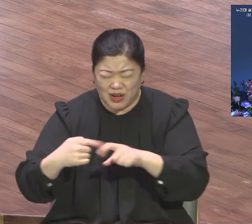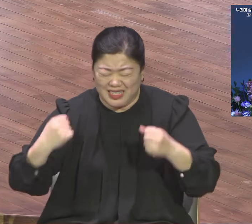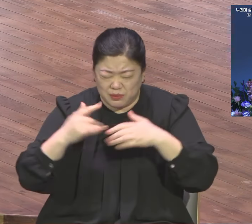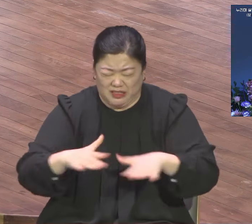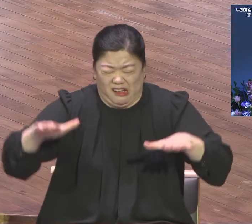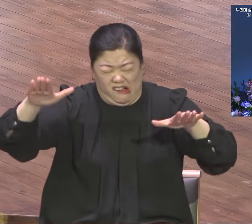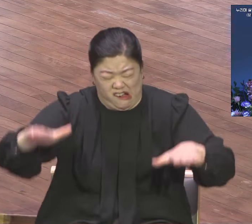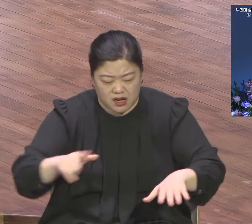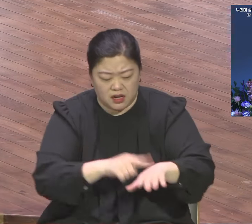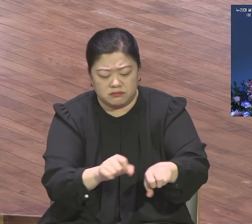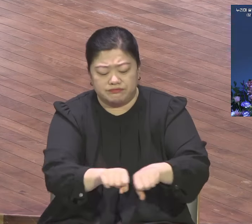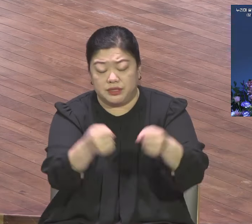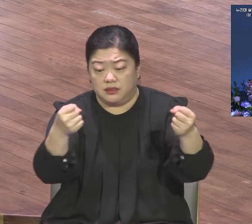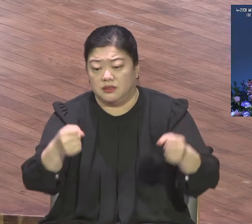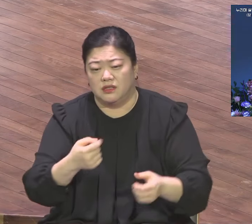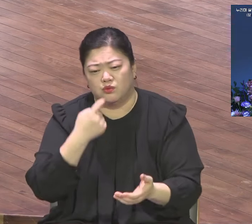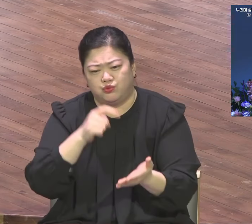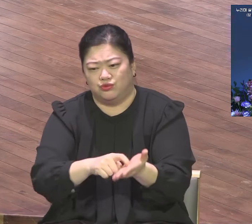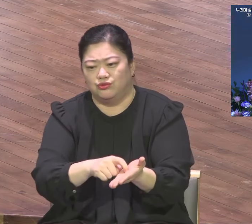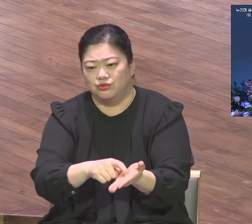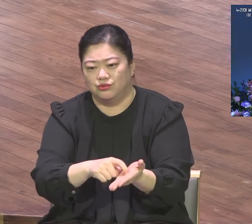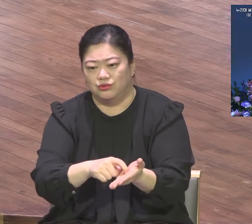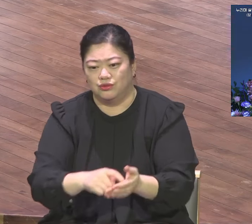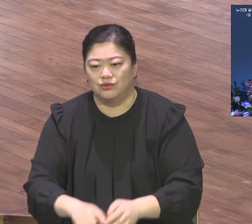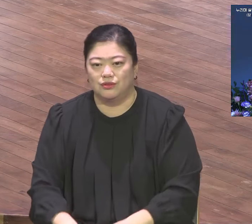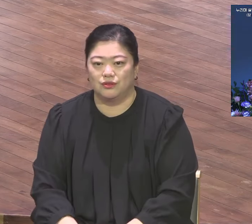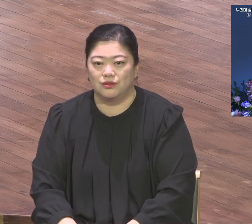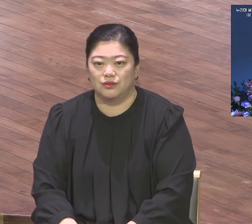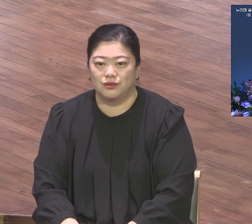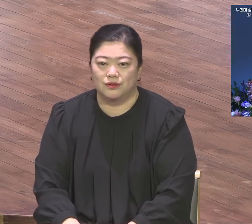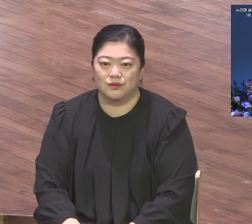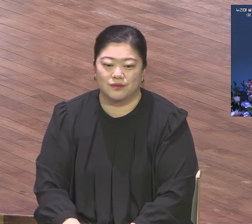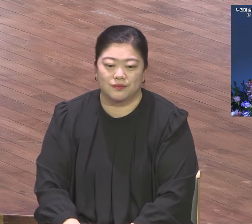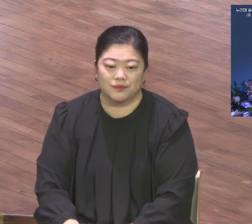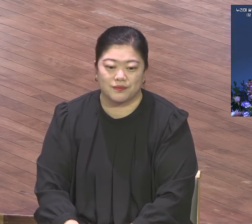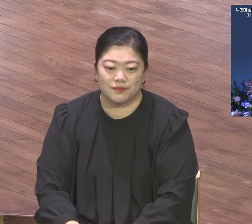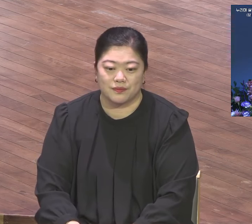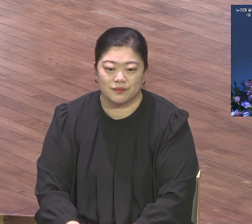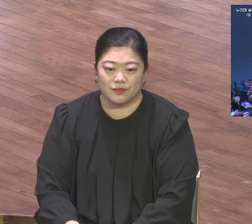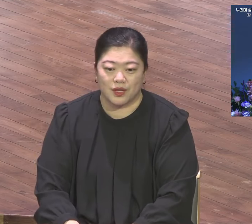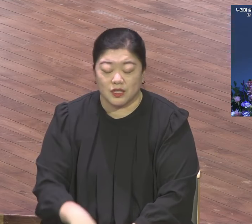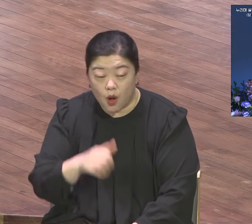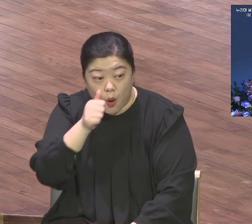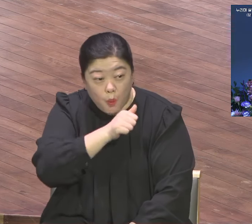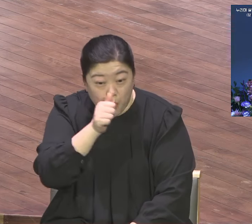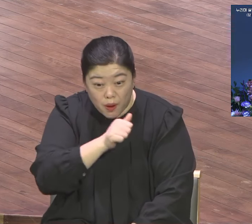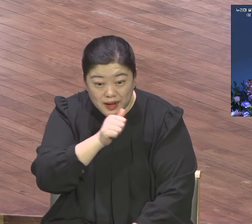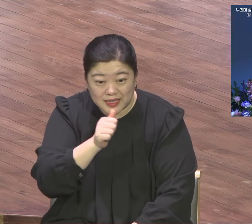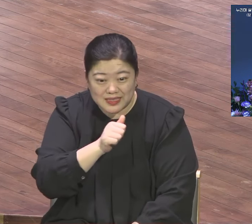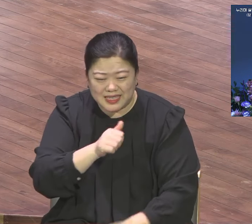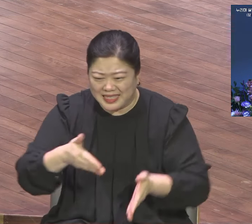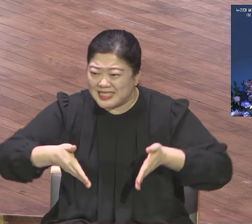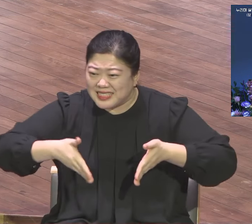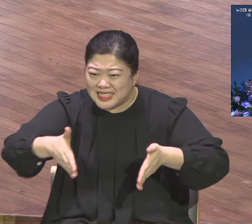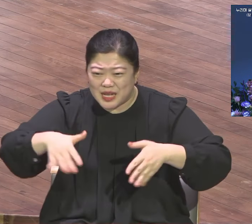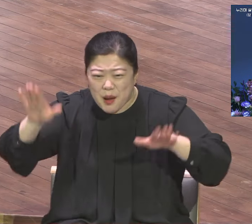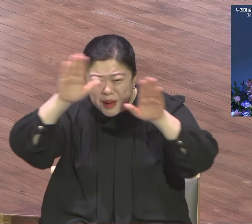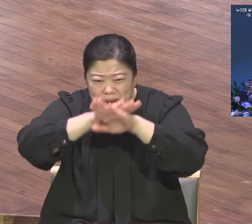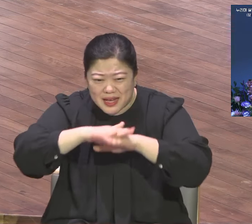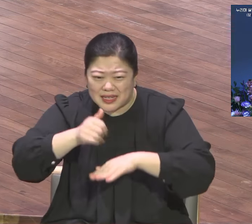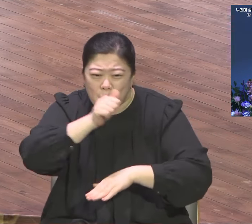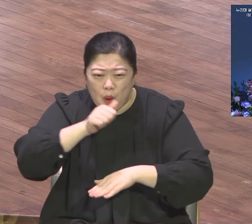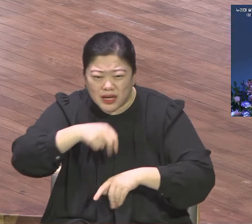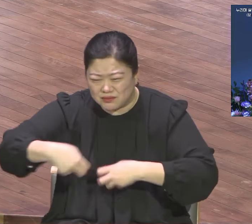다치지 그런 유도에서 나온 낙법이란 말이에요 그러니까 그 고양이한테 배운 것 같다고 고양이 뭐 던져 쫙